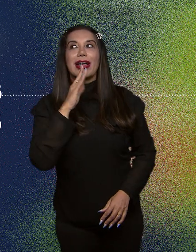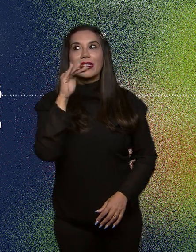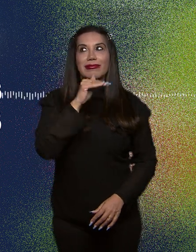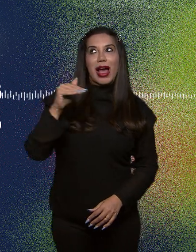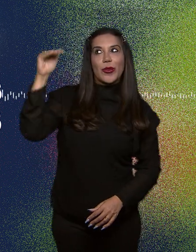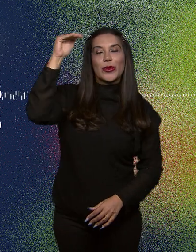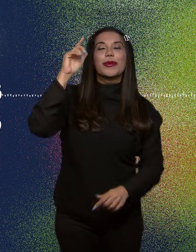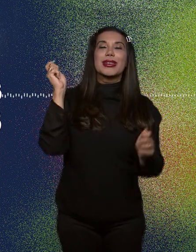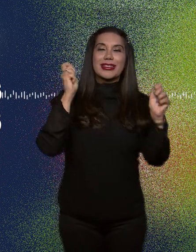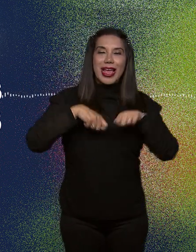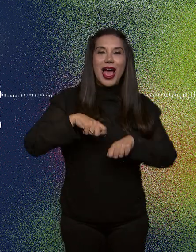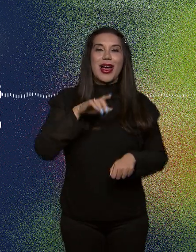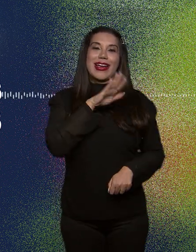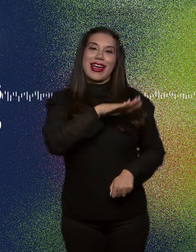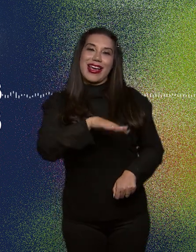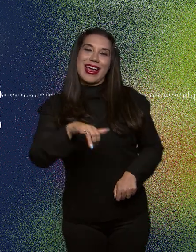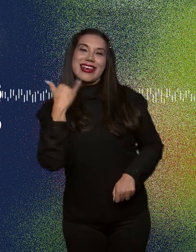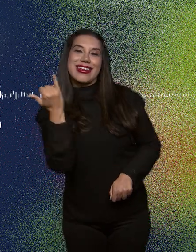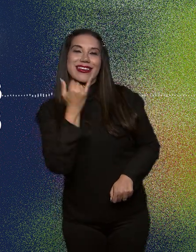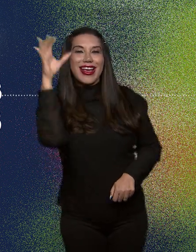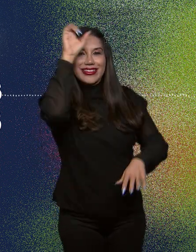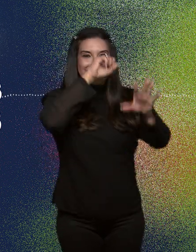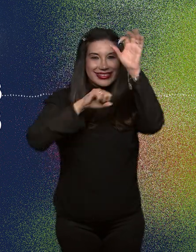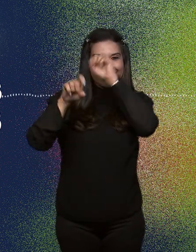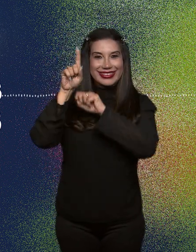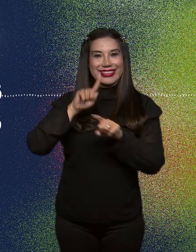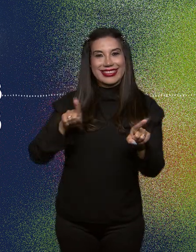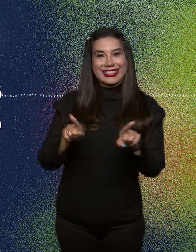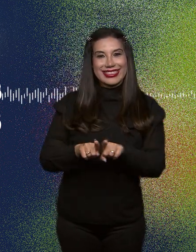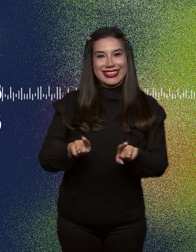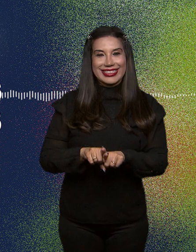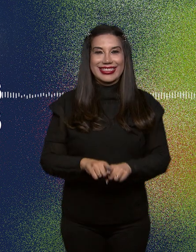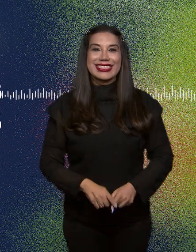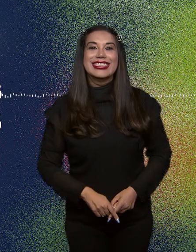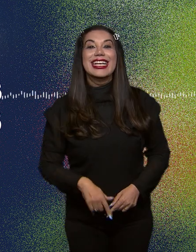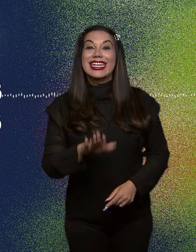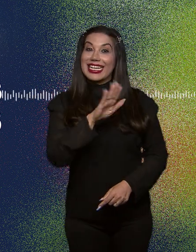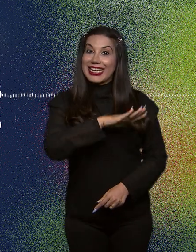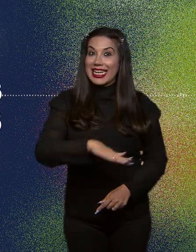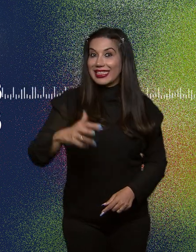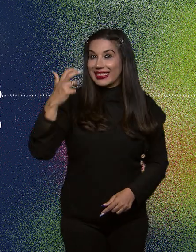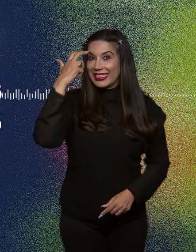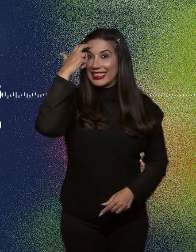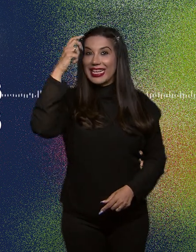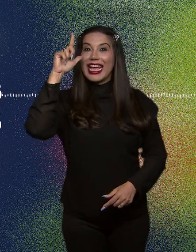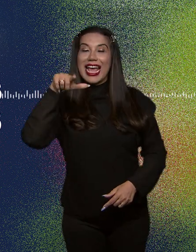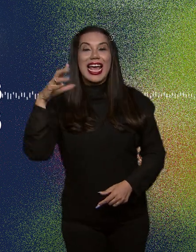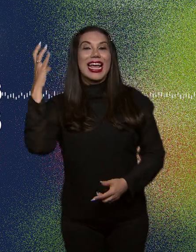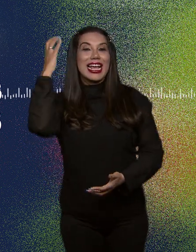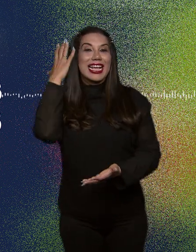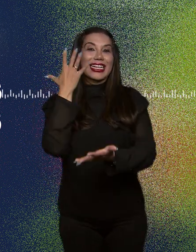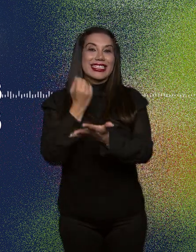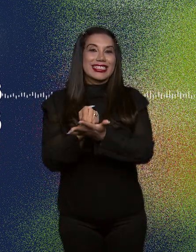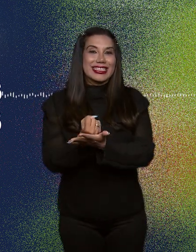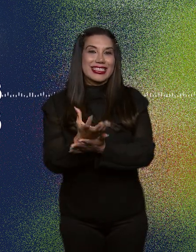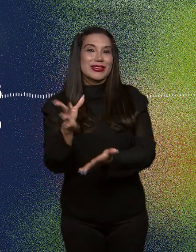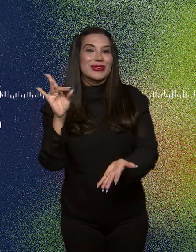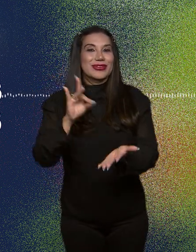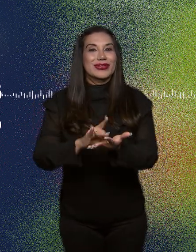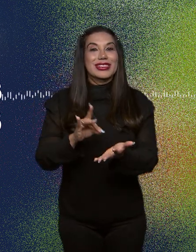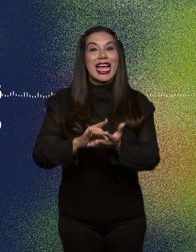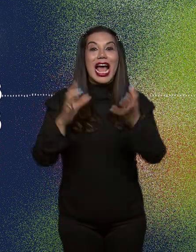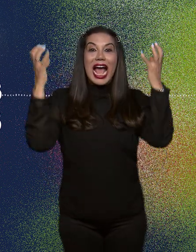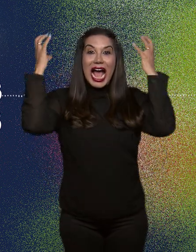adulto, mas é muito importante para os pequenos também. Crianças Sabidas é um podcast original da Rádio